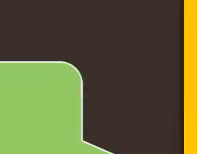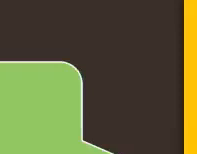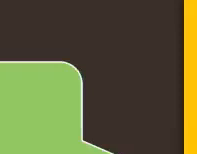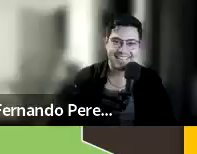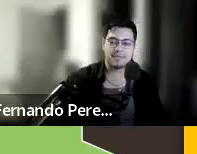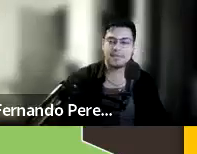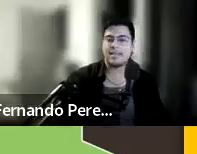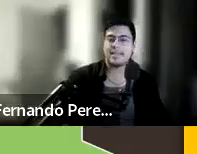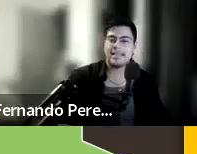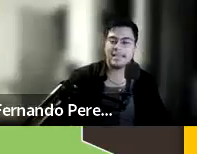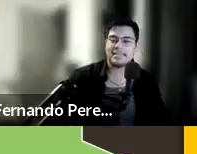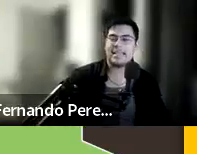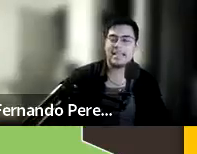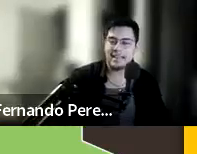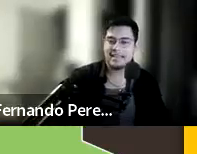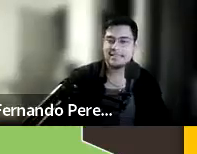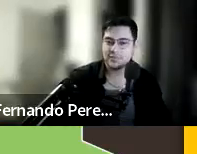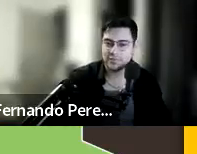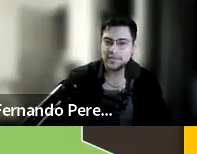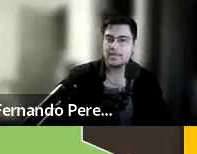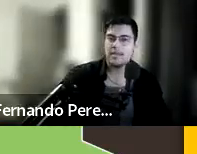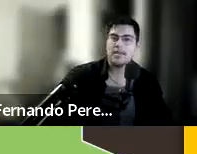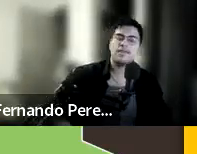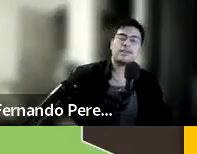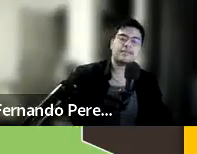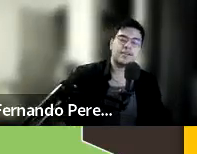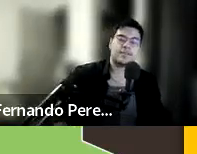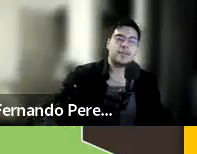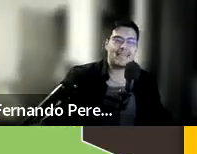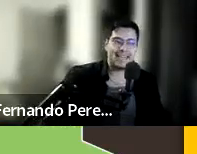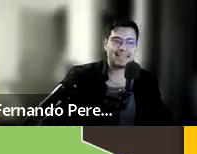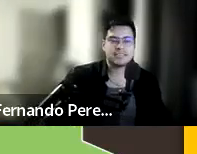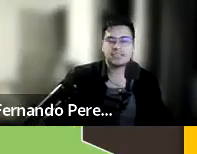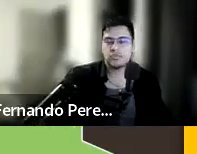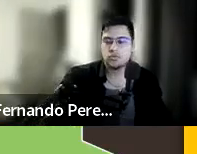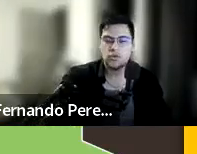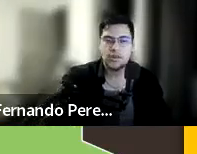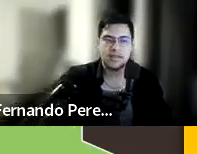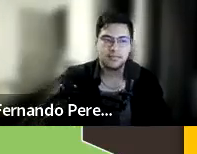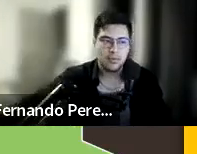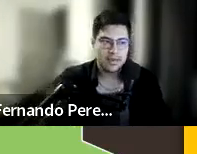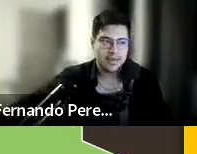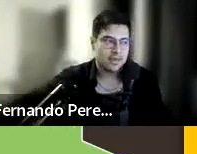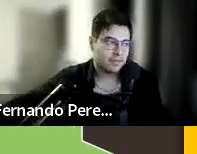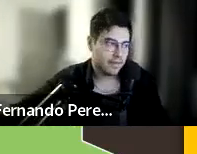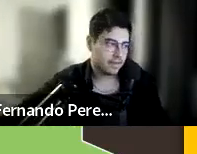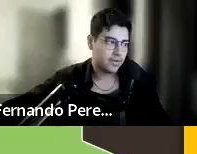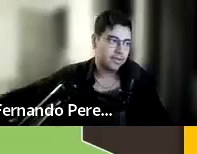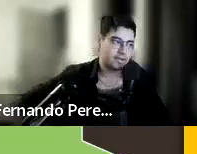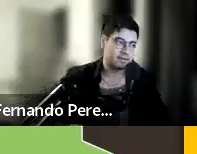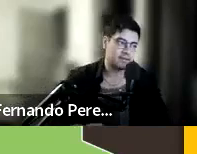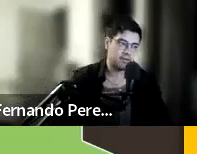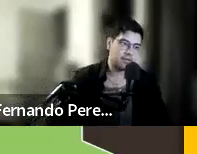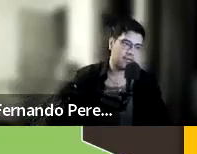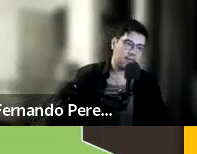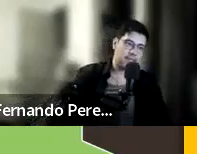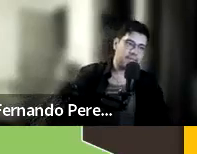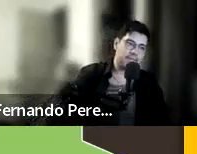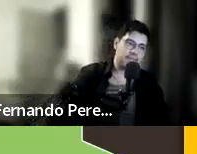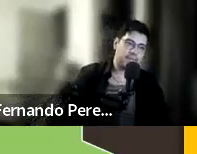Forrest Gump is a nice movie. Forrest Gump es una buena película. Para